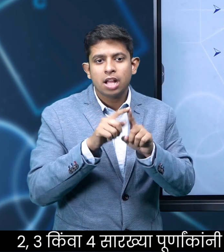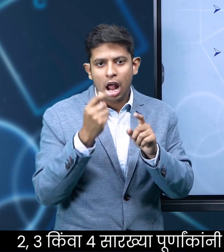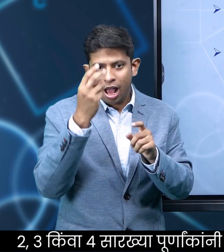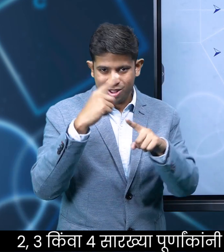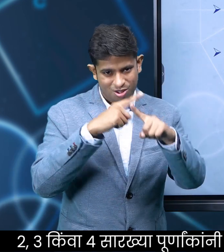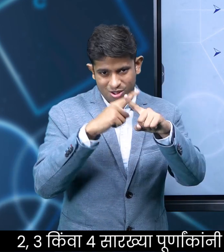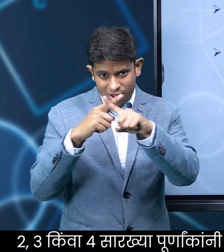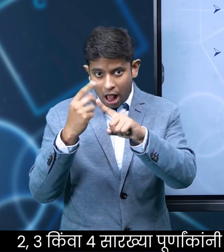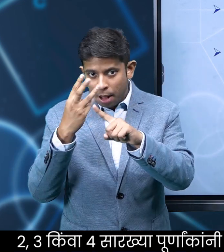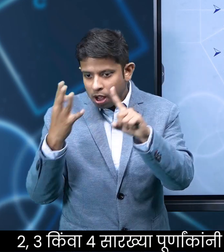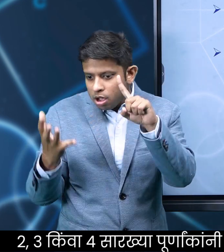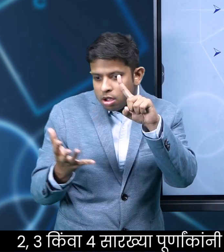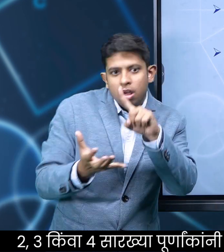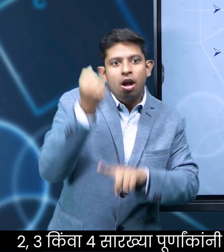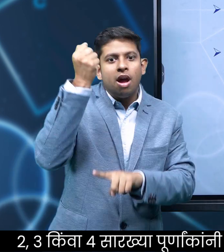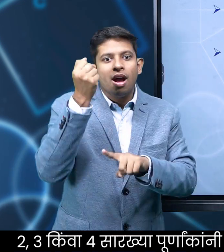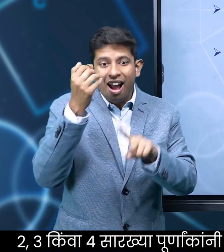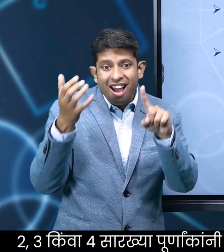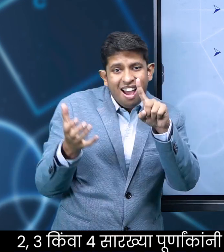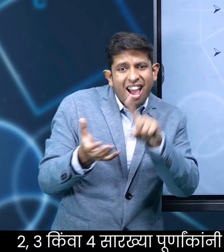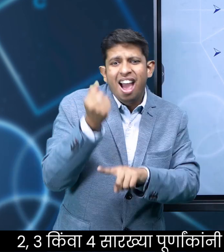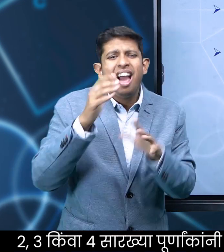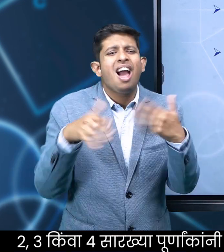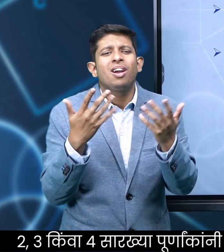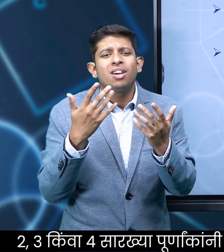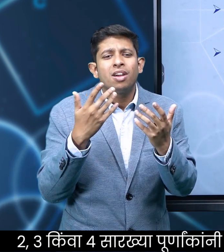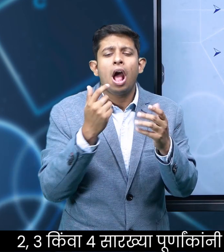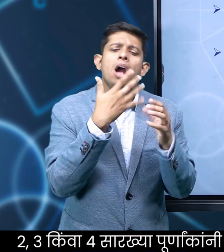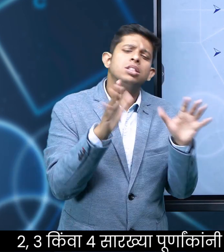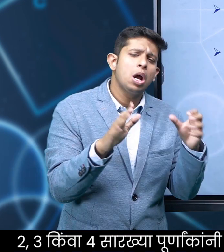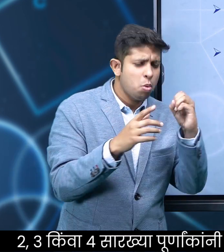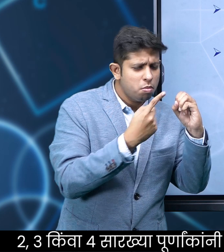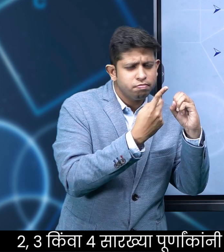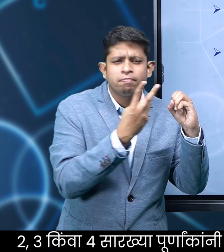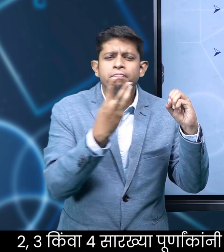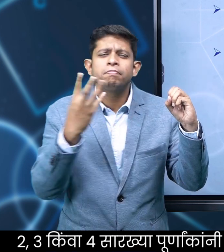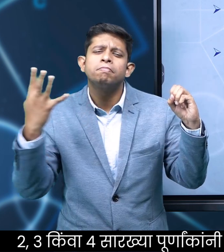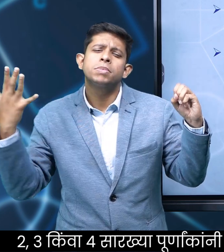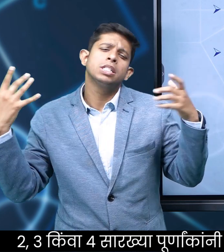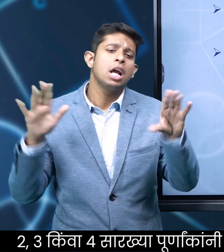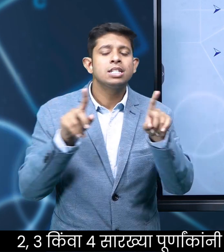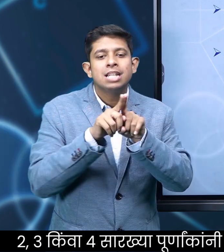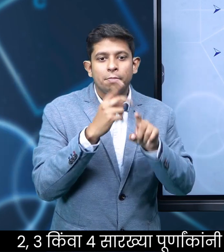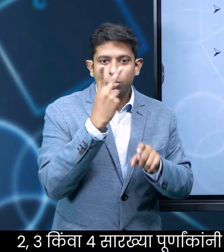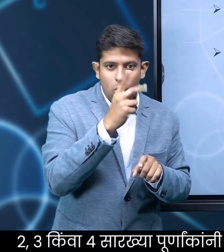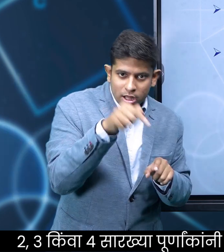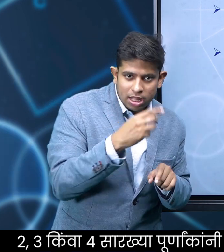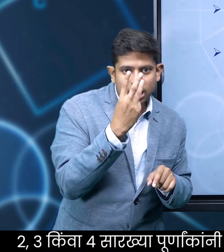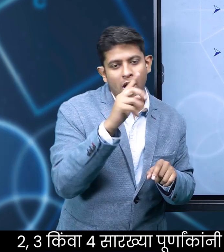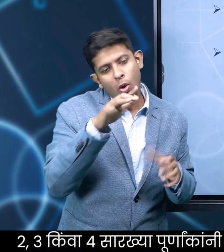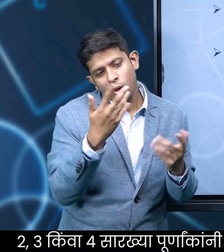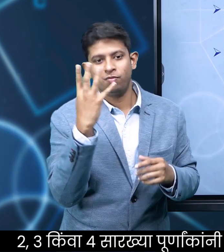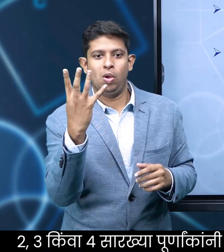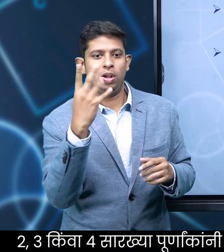2, 3 किंवा 4 सारख्या पूर्णांकांना गुणाकार करून मिळणारे निकाल गुणाकार